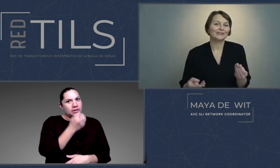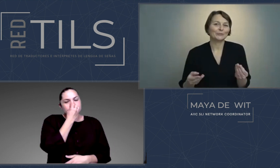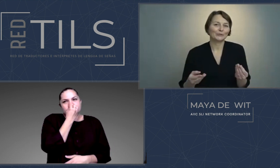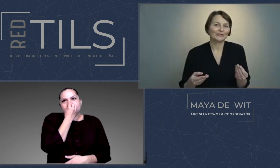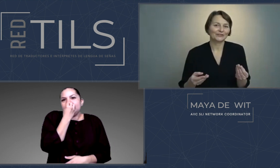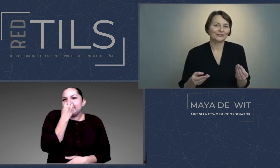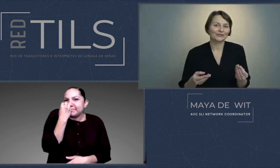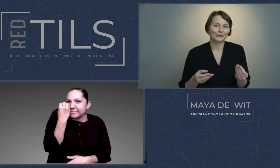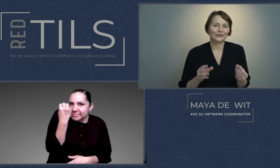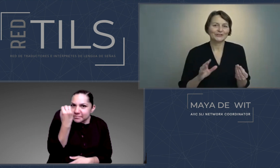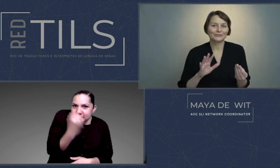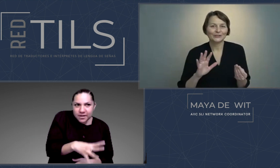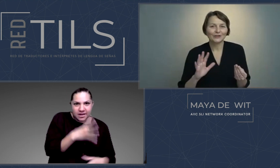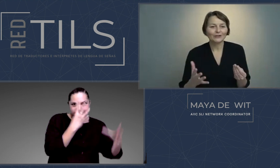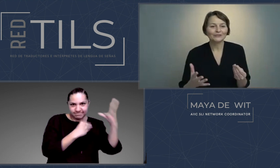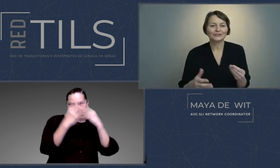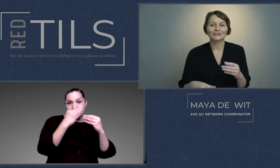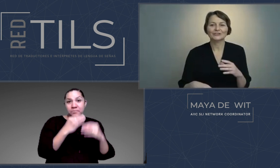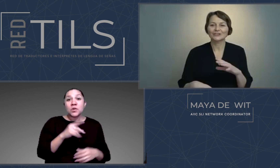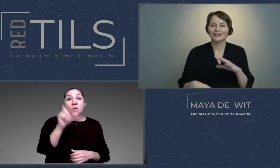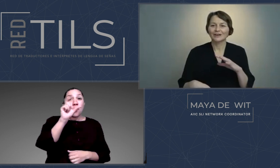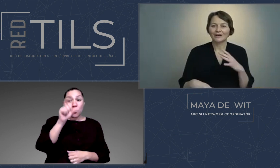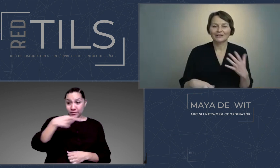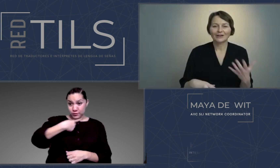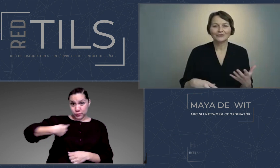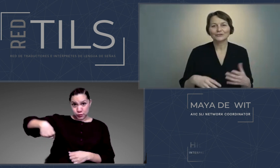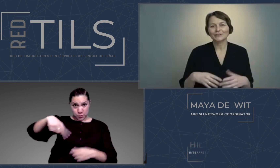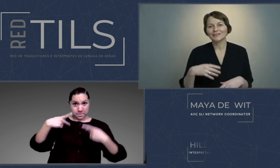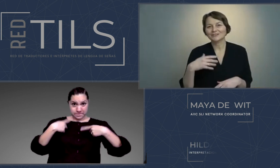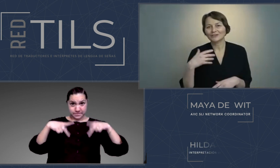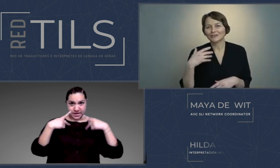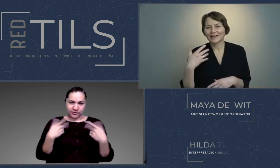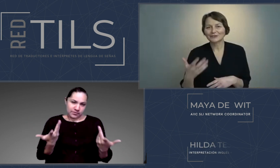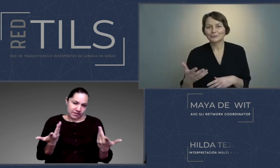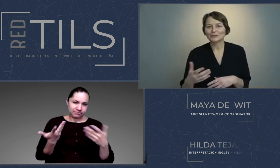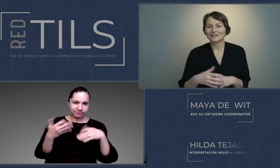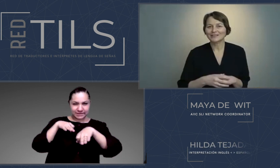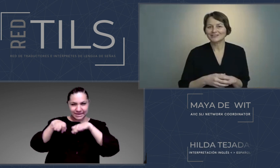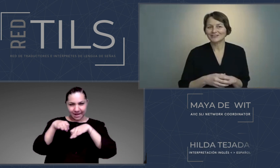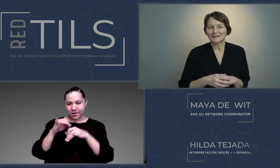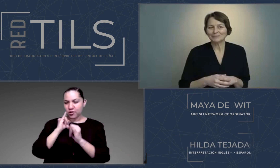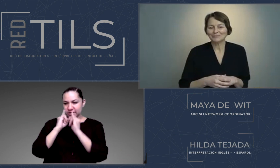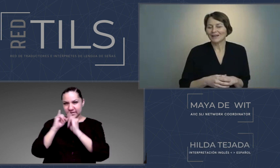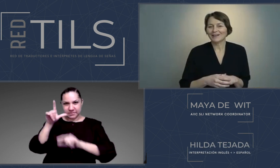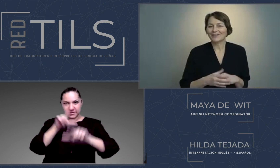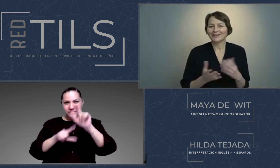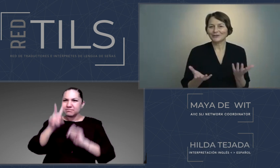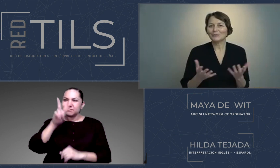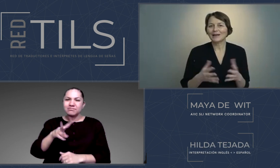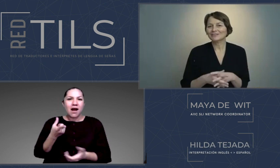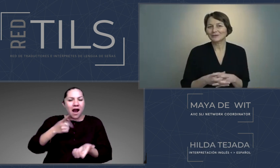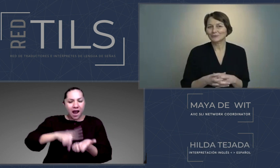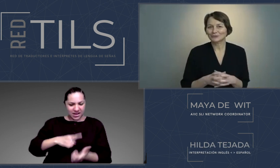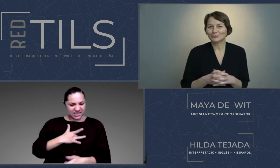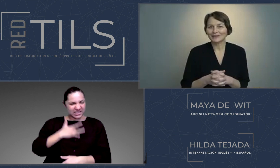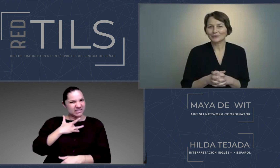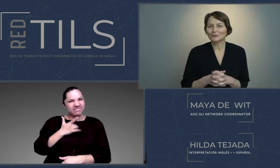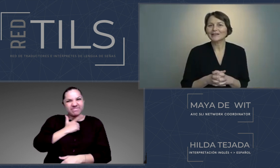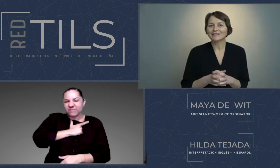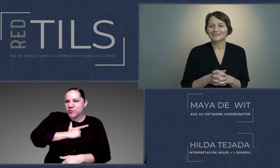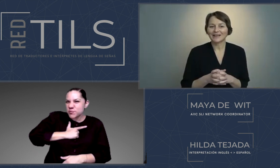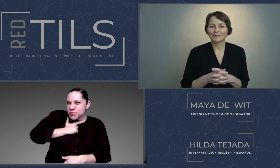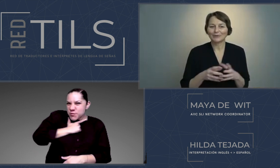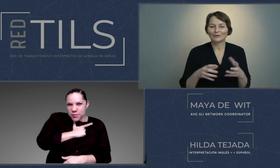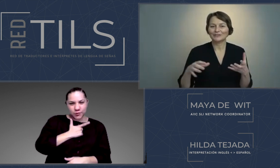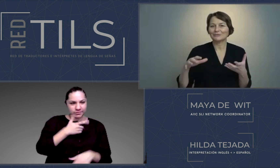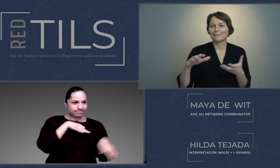profesión, todos amamos ser intérpretes de lengua de señas, pero también tenemos cosas que aportar. Aportamos nuestra experiencia, nuestro conocimiento,